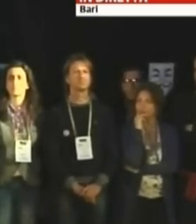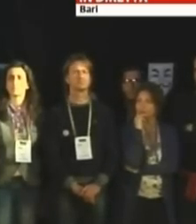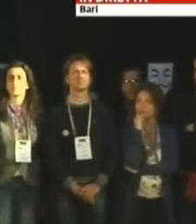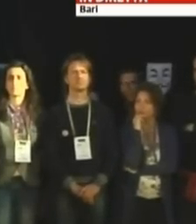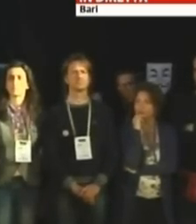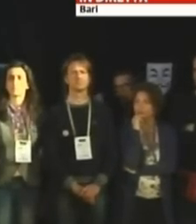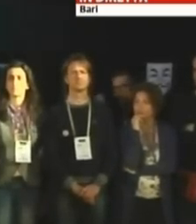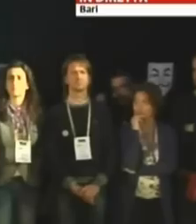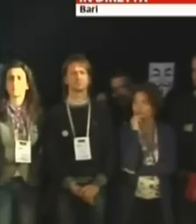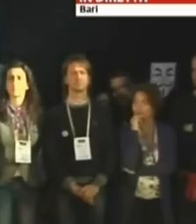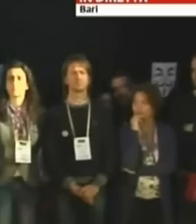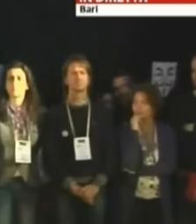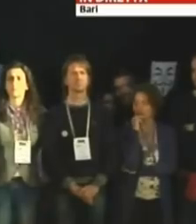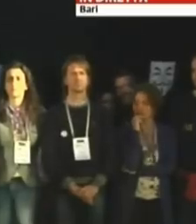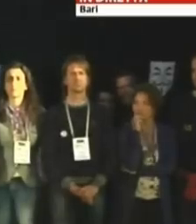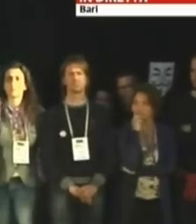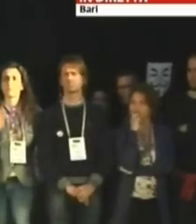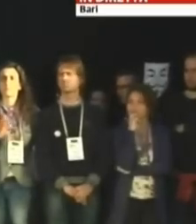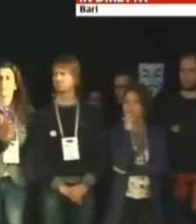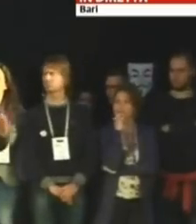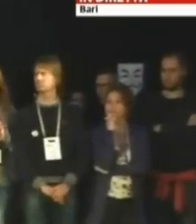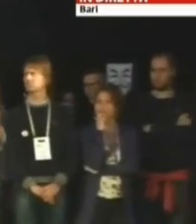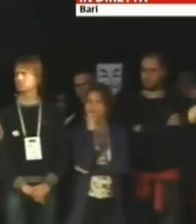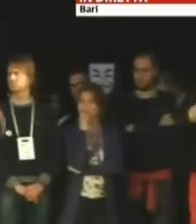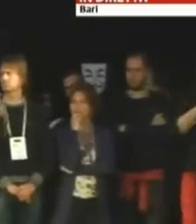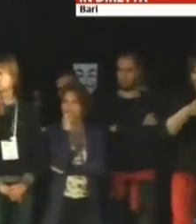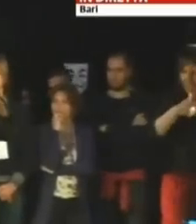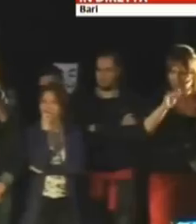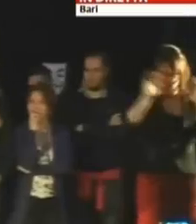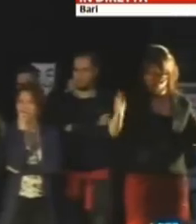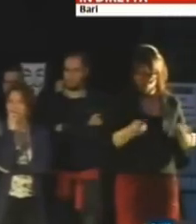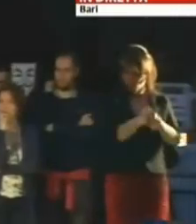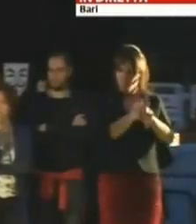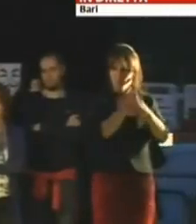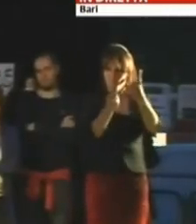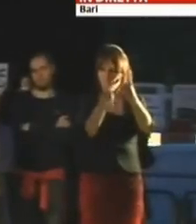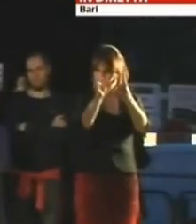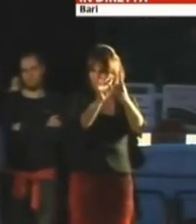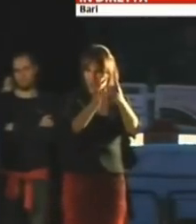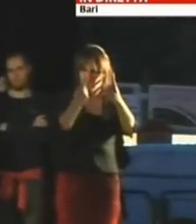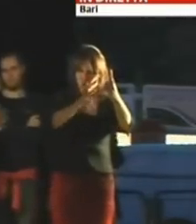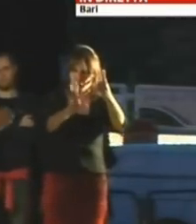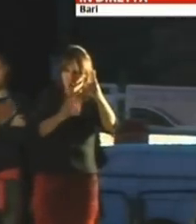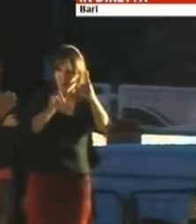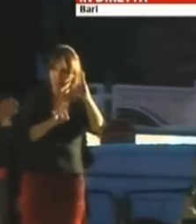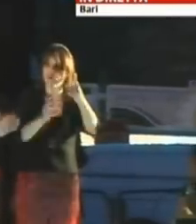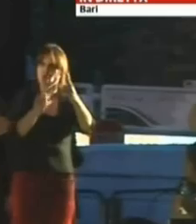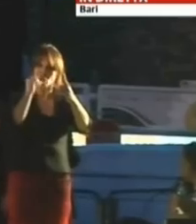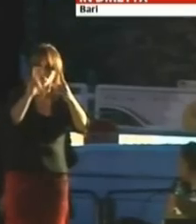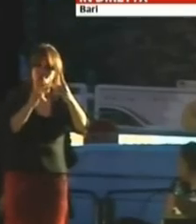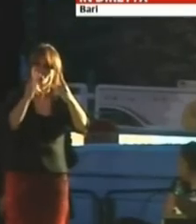che l'1% delle multinazionali controlla l'altro 50%, e l'1%